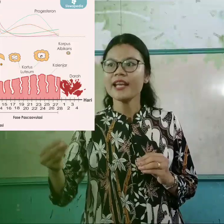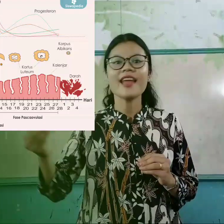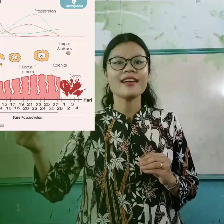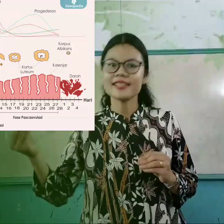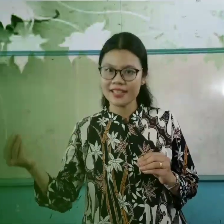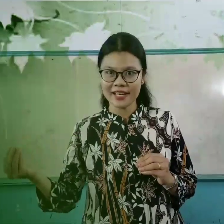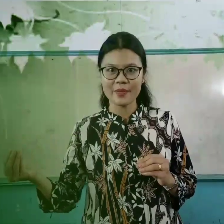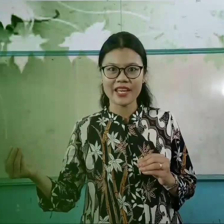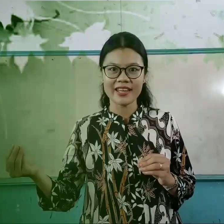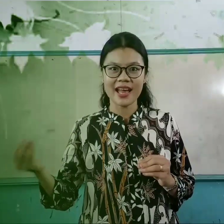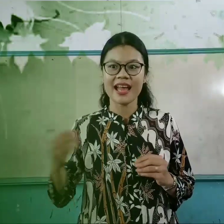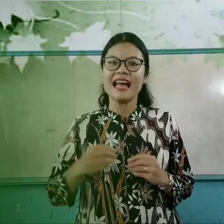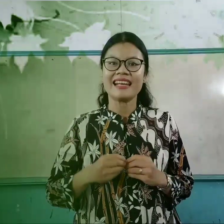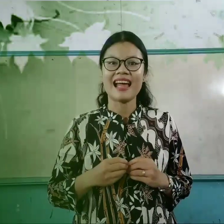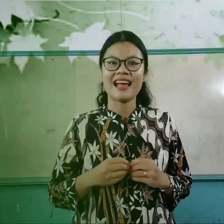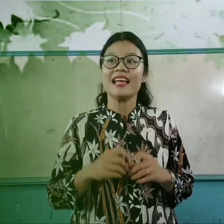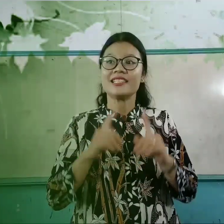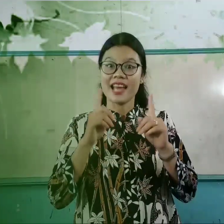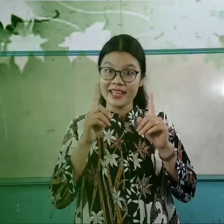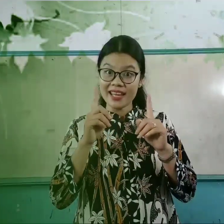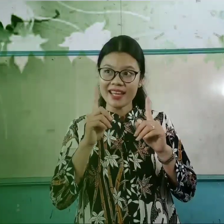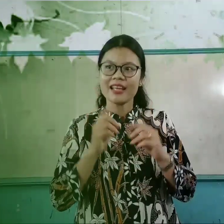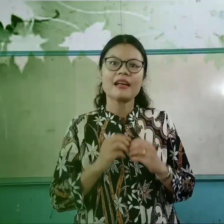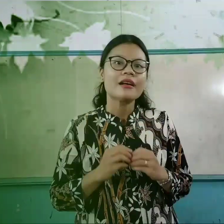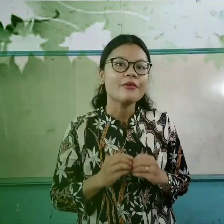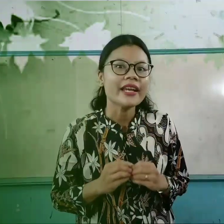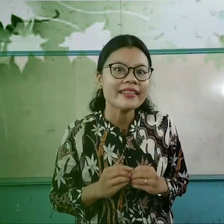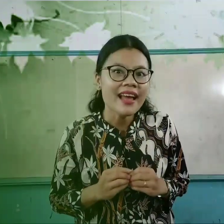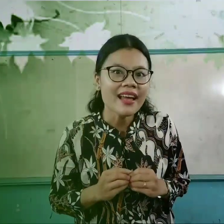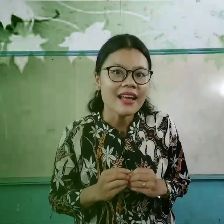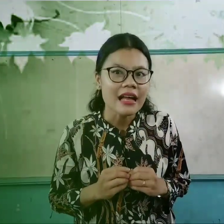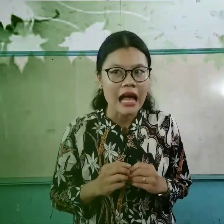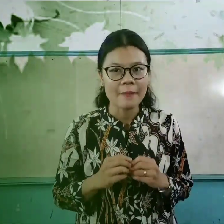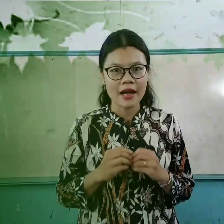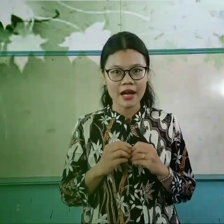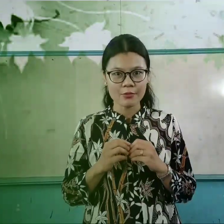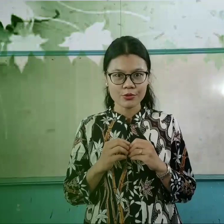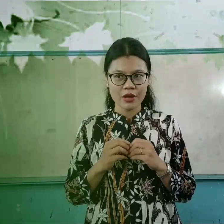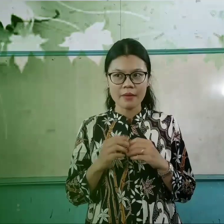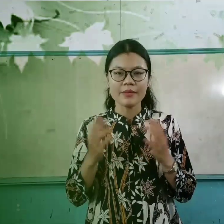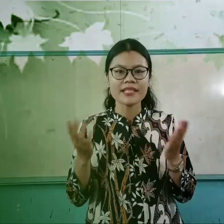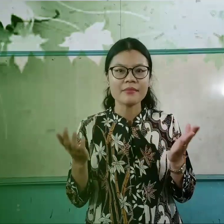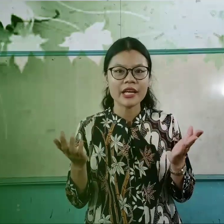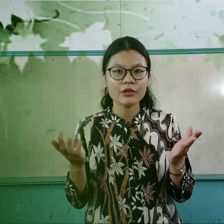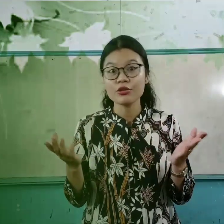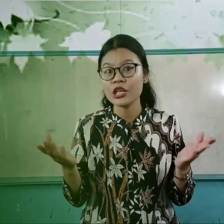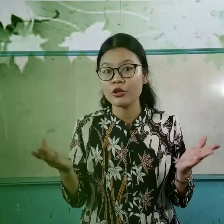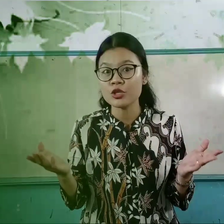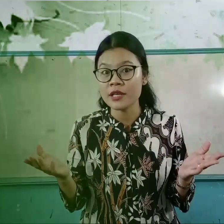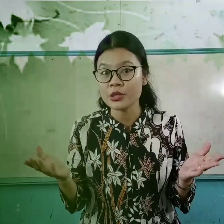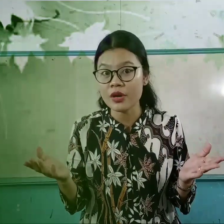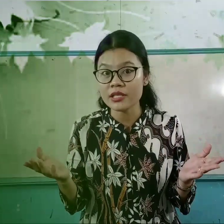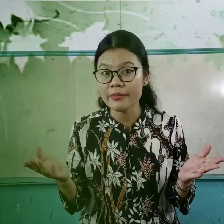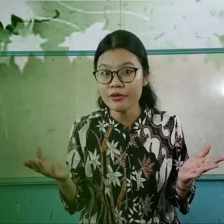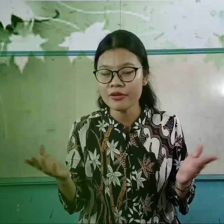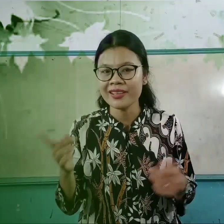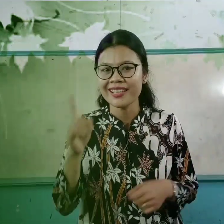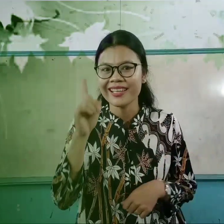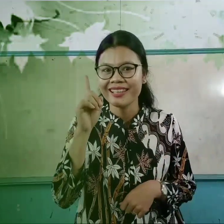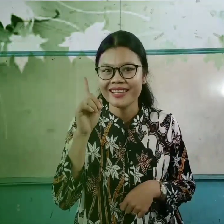dan selebihnya. Nah, jadi wanita, apakah kamu sudah bisa menghitung siklus menstruasimu?